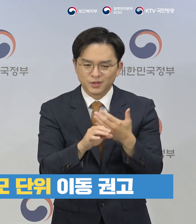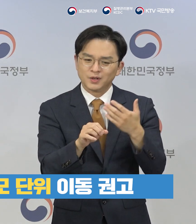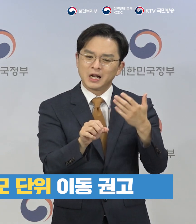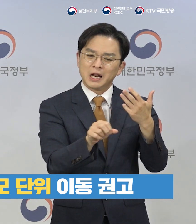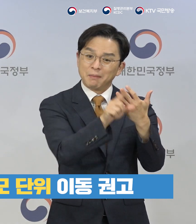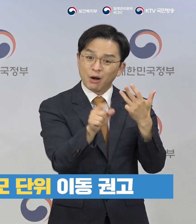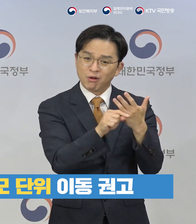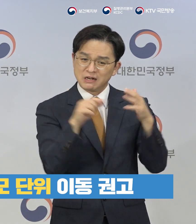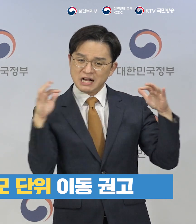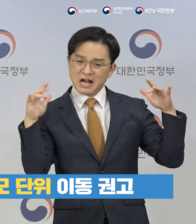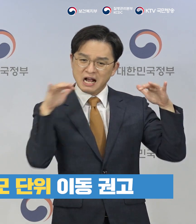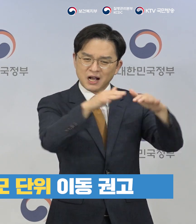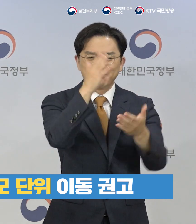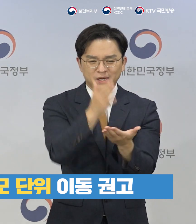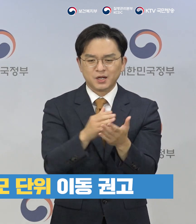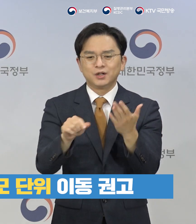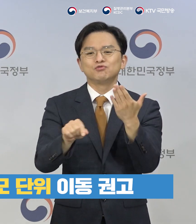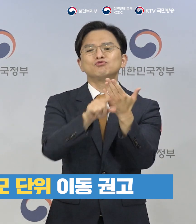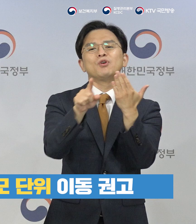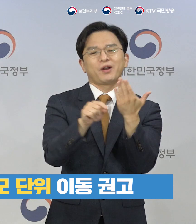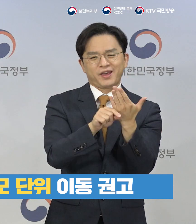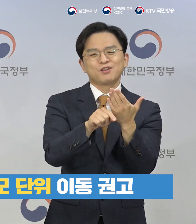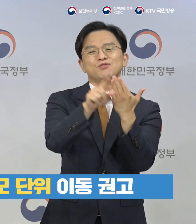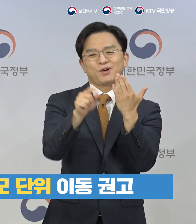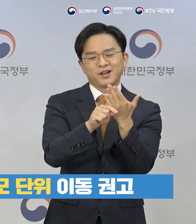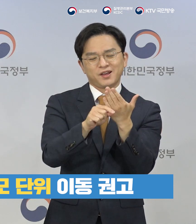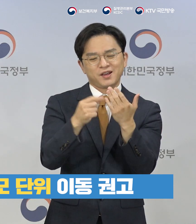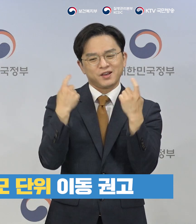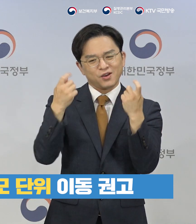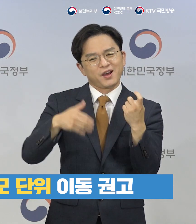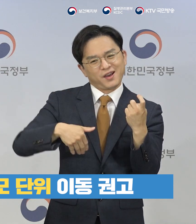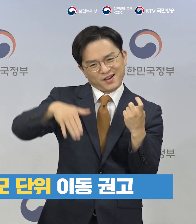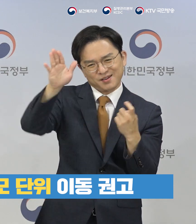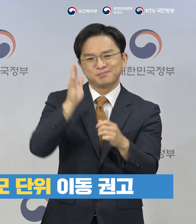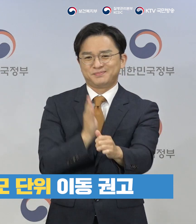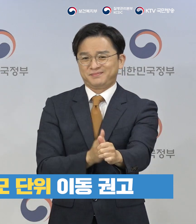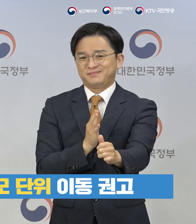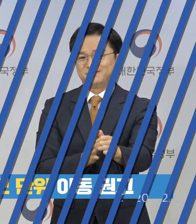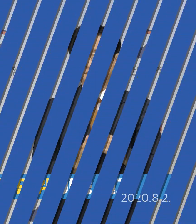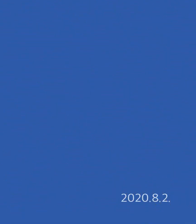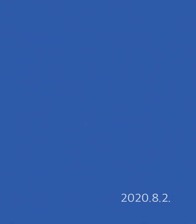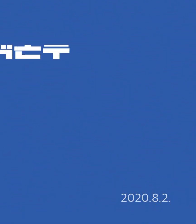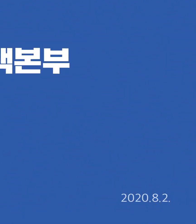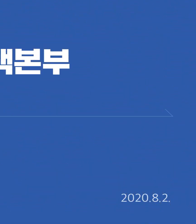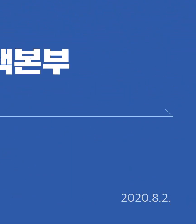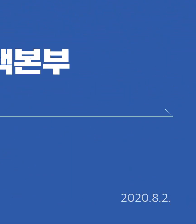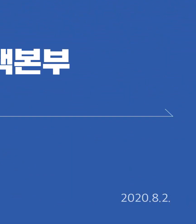가능하면 9월 등으로 휴가를 분산하여 사용하여 주시기를 부탁드립니다.